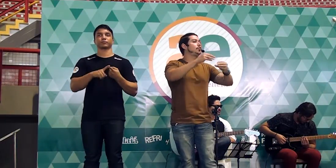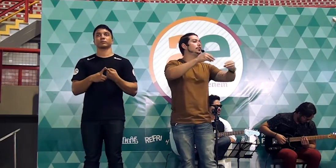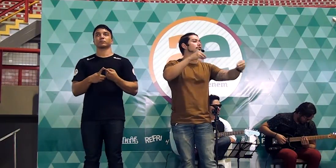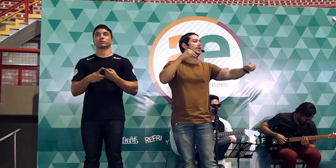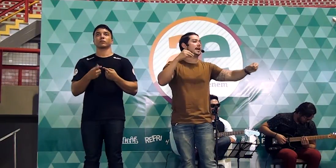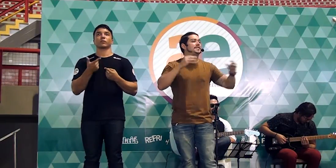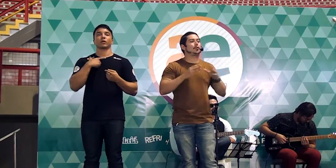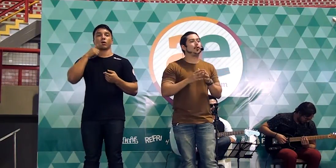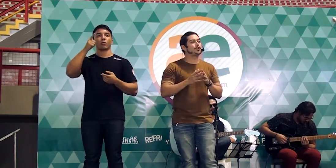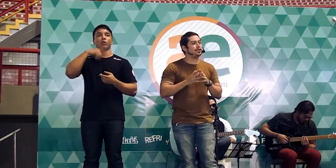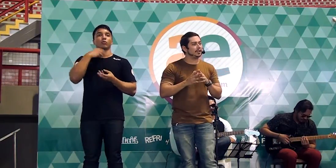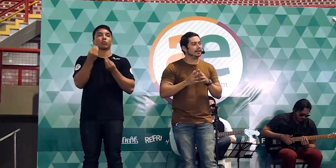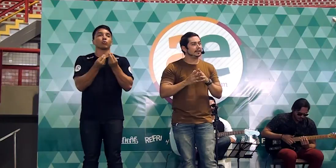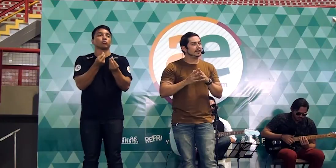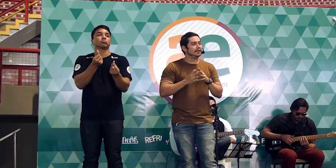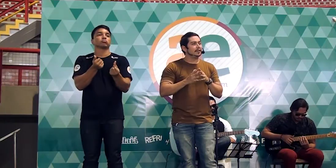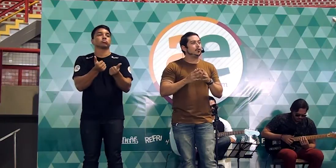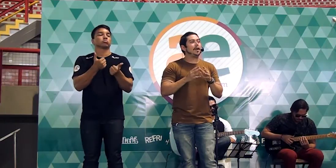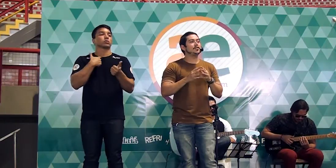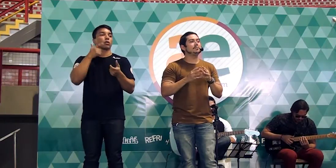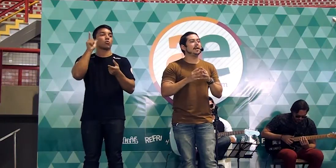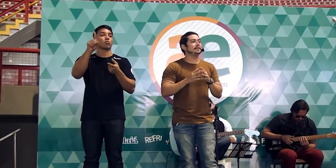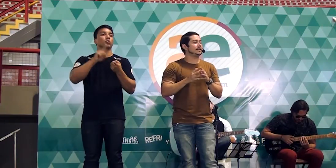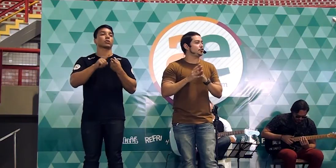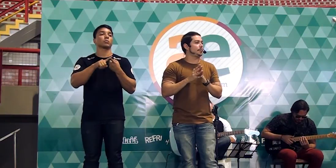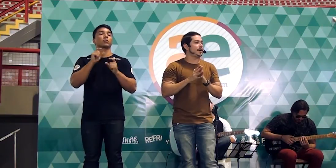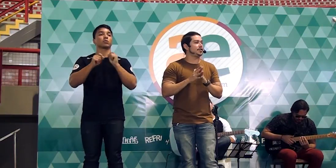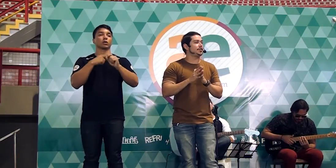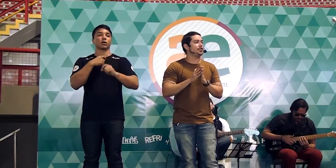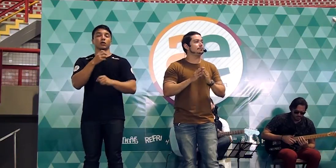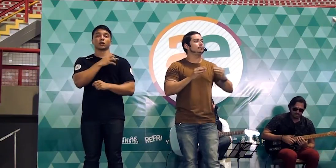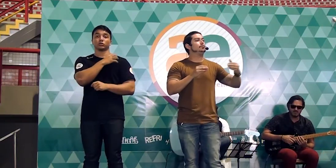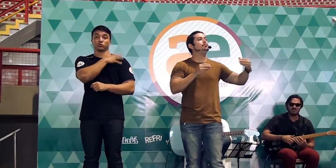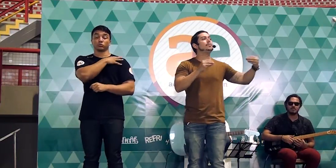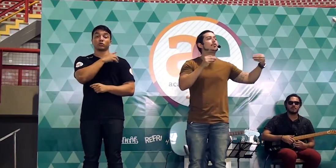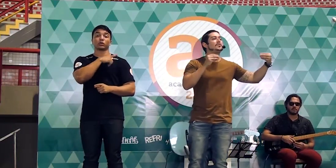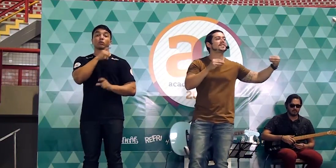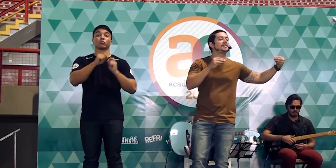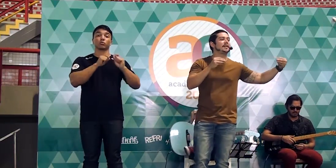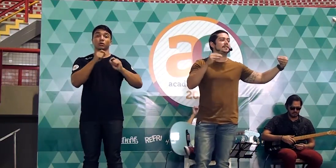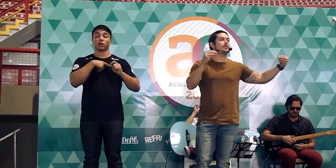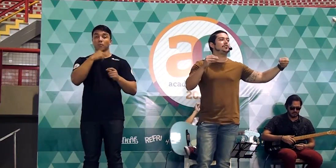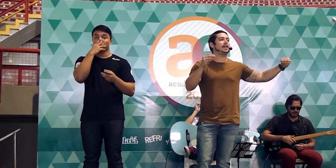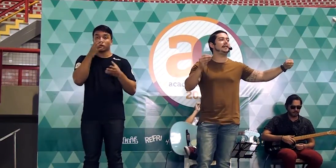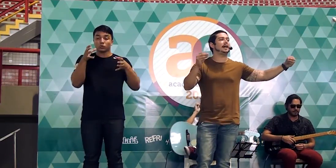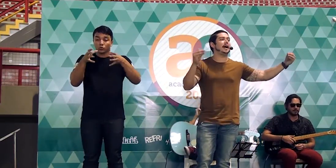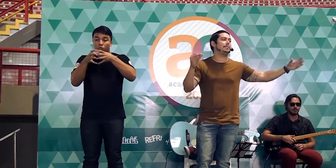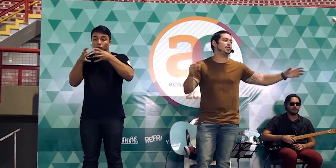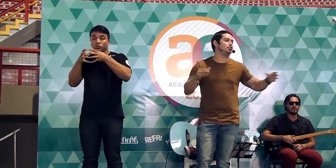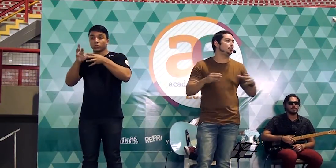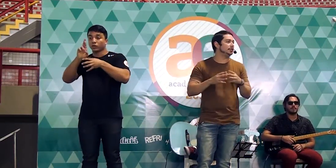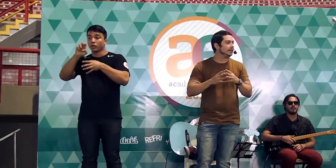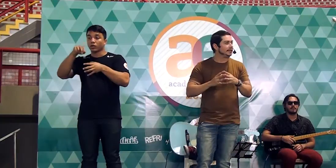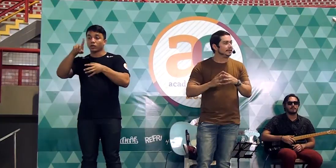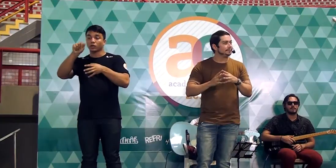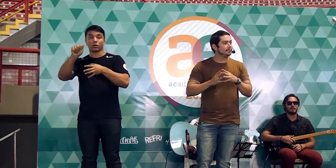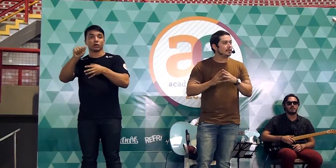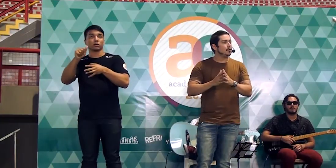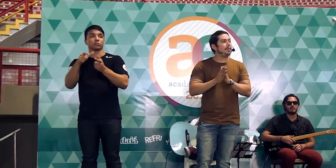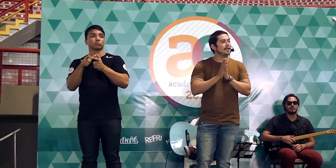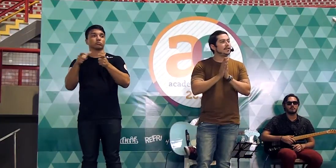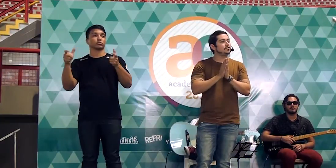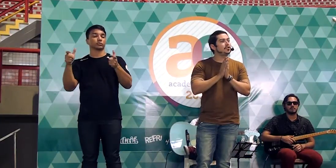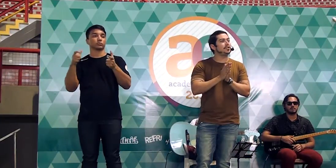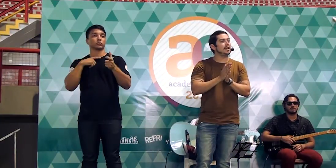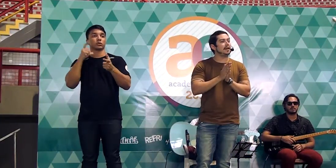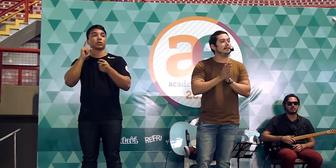tínhamos, quando tiraram essa cortina, o regime militar deixou para a gente uma concentração de renda absurda.